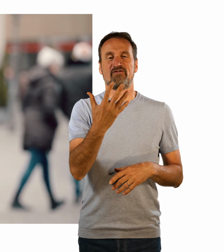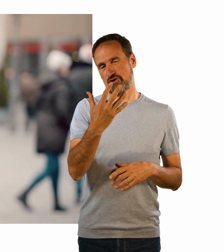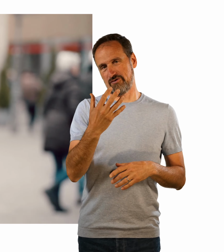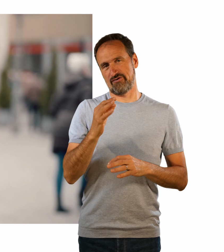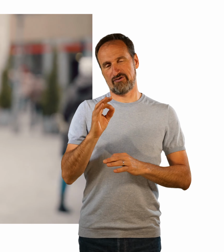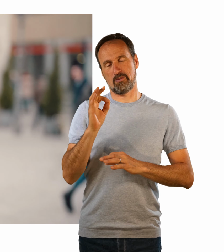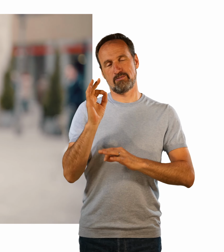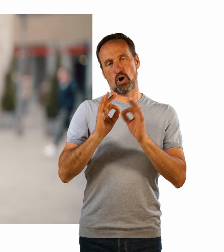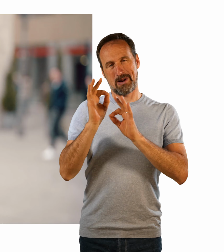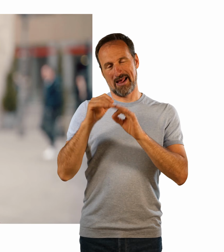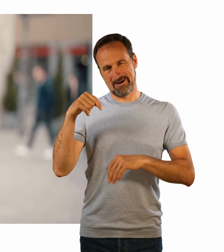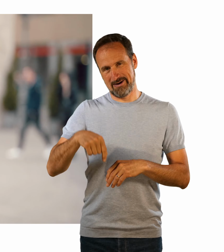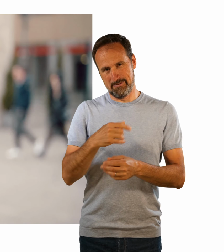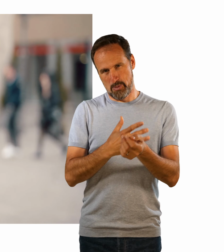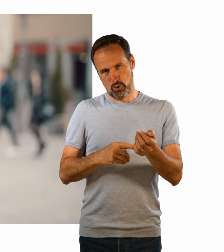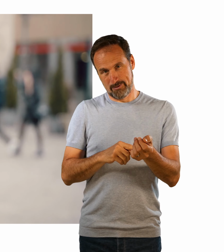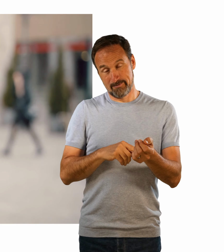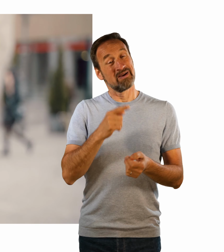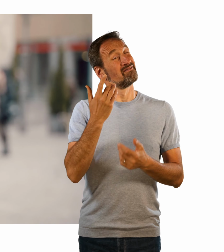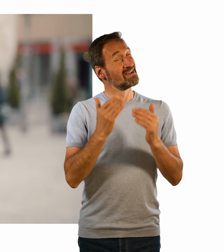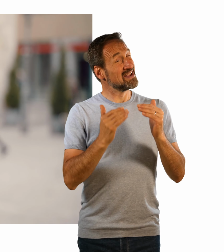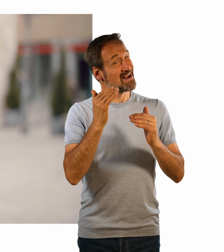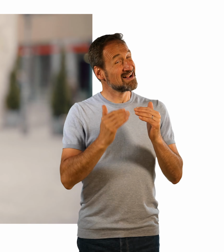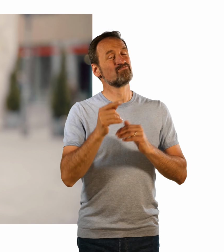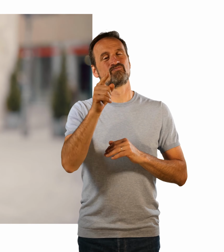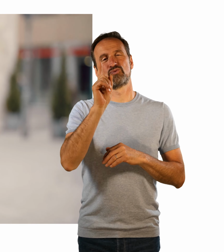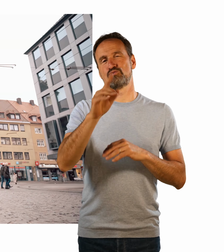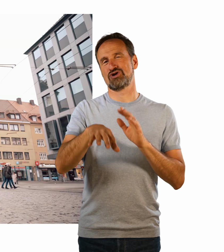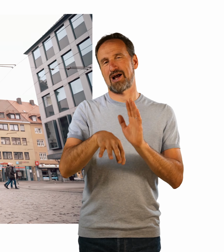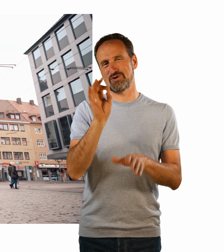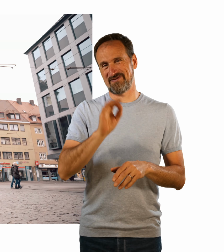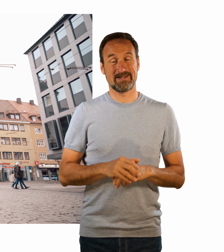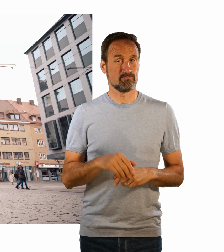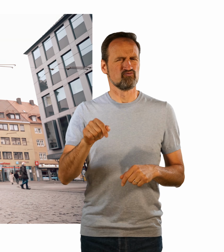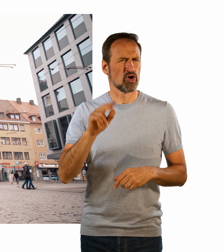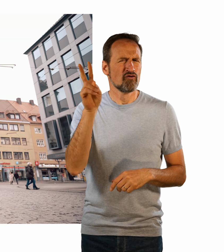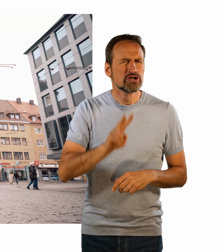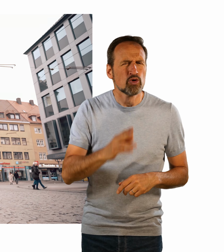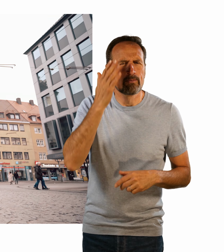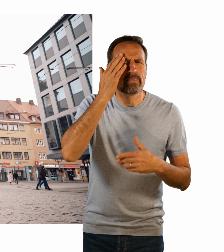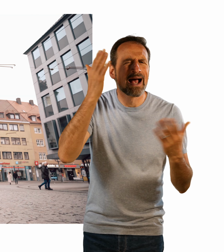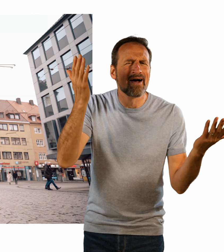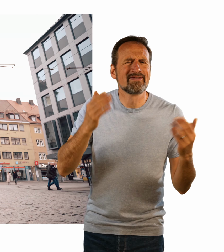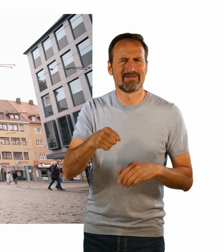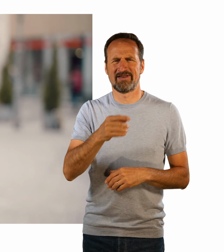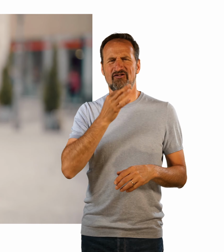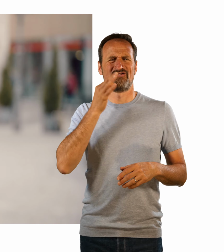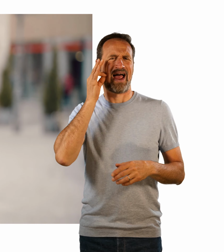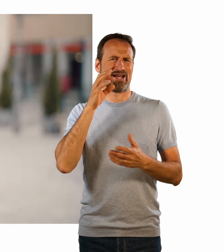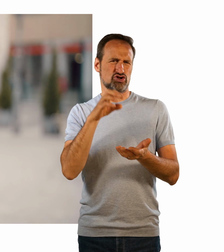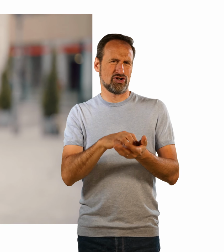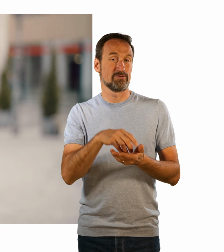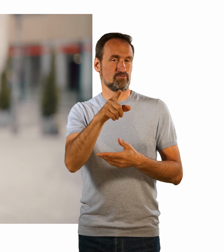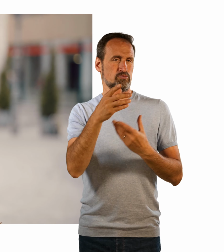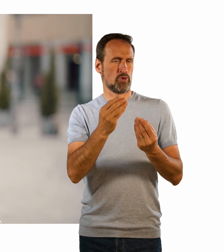sollst du herausfinden. Würzburg ist als Weinstadt über die Grenze hinaus bekannt. Du wirst hier gleich eine exklusive Weinprobe erhalten. Trink